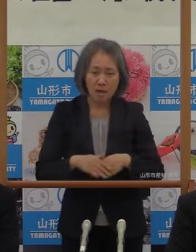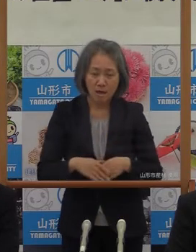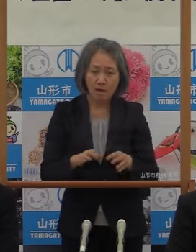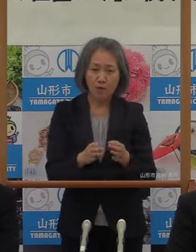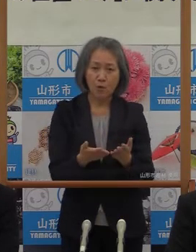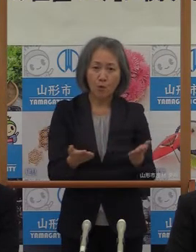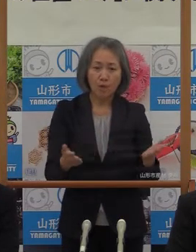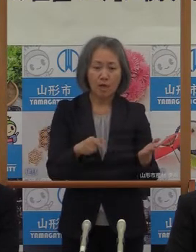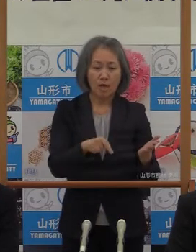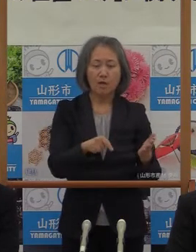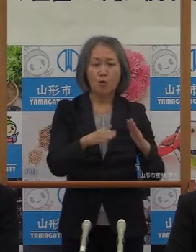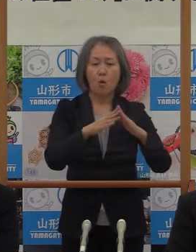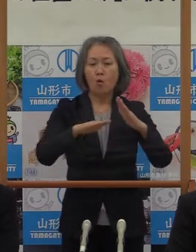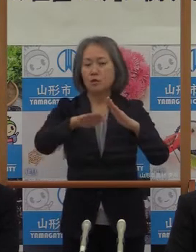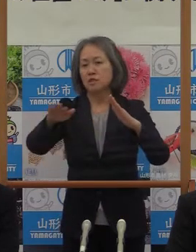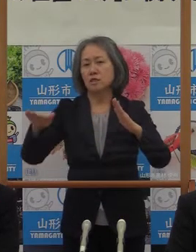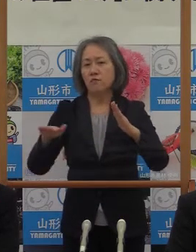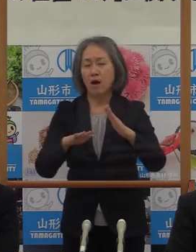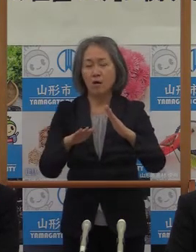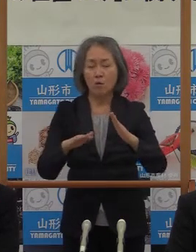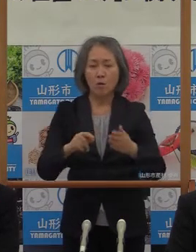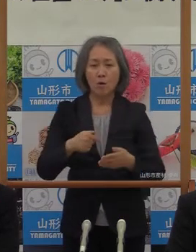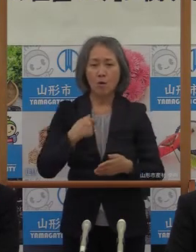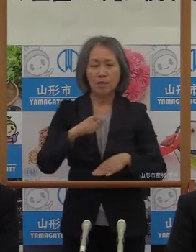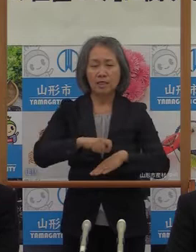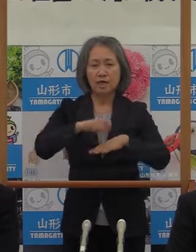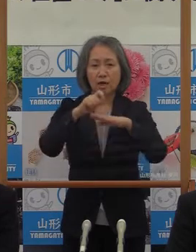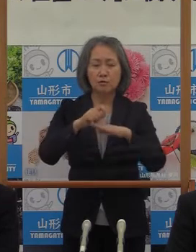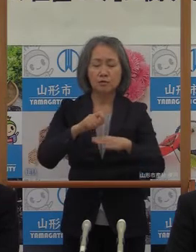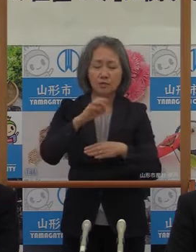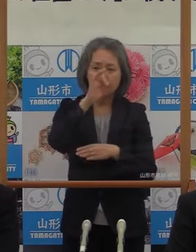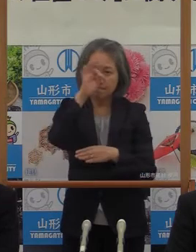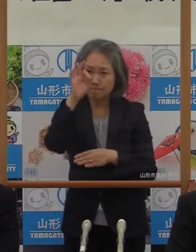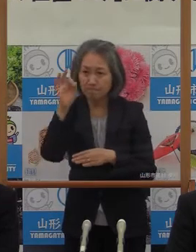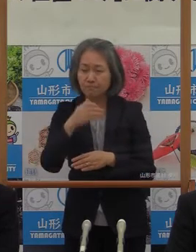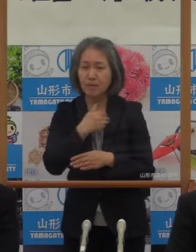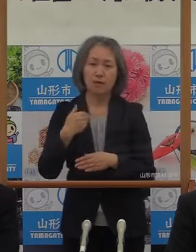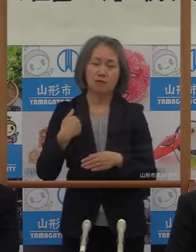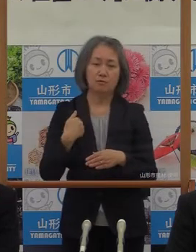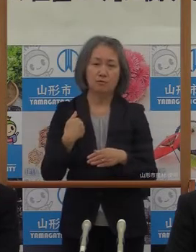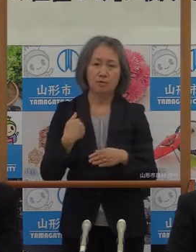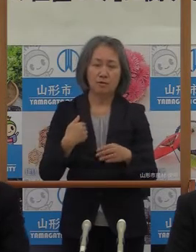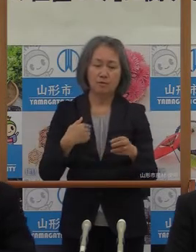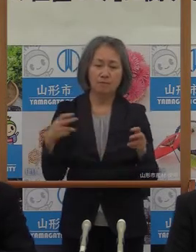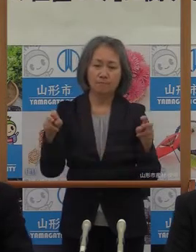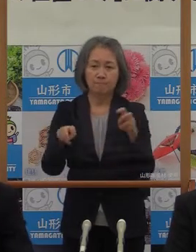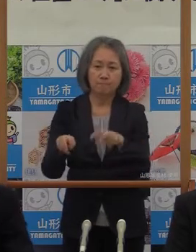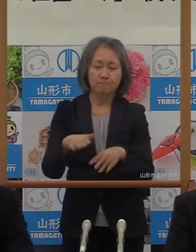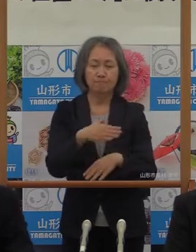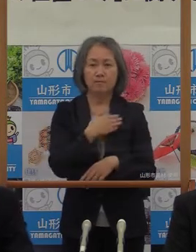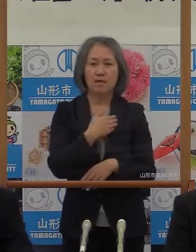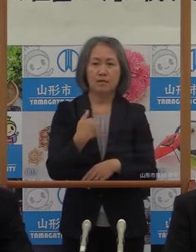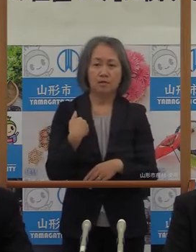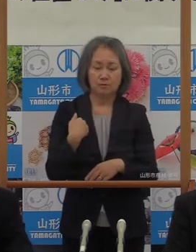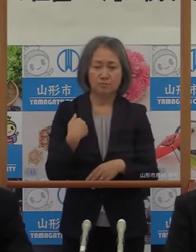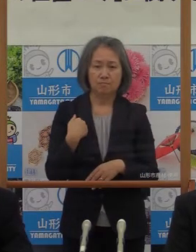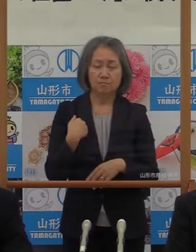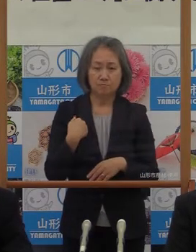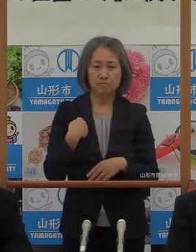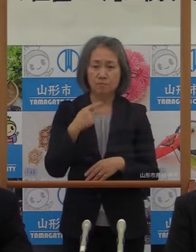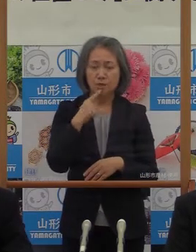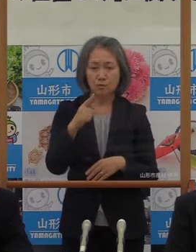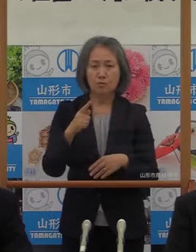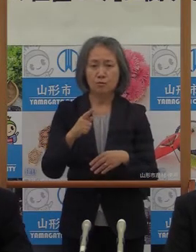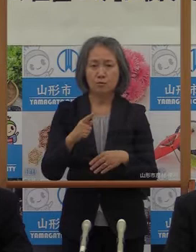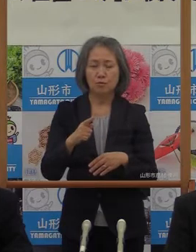軽に楽しめる、また気軽に休んでいただける、そうしたことで進めていきたいというふうに